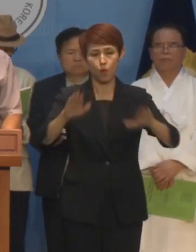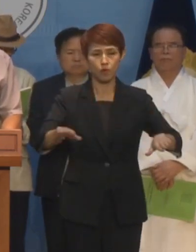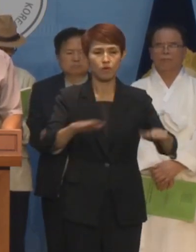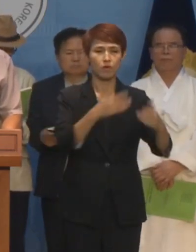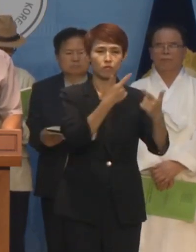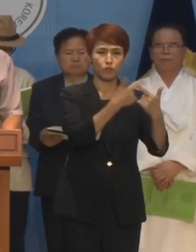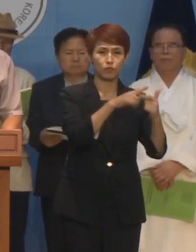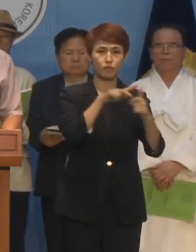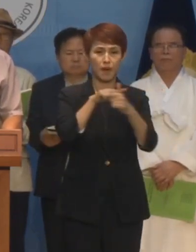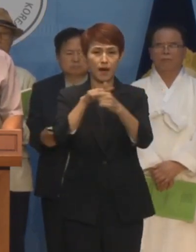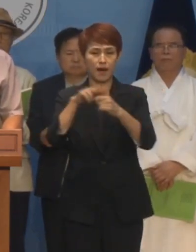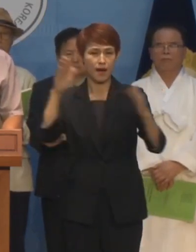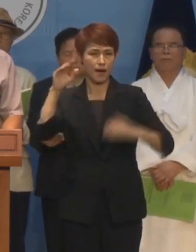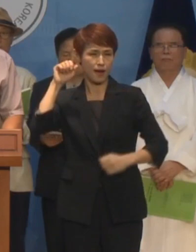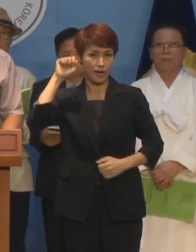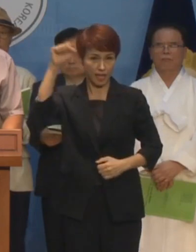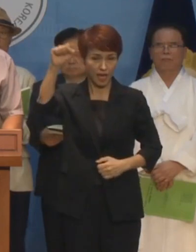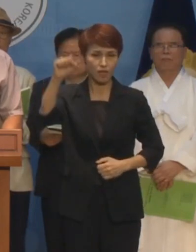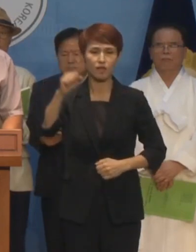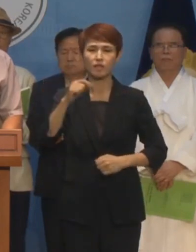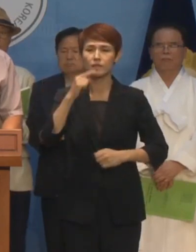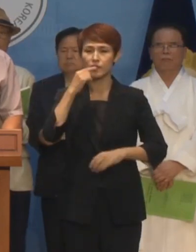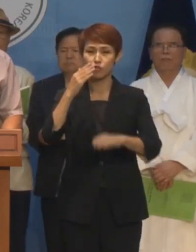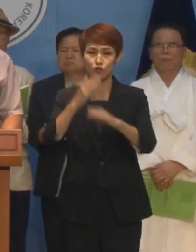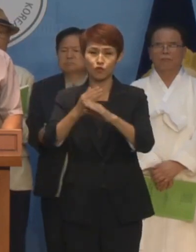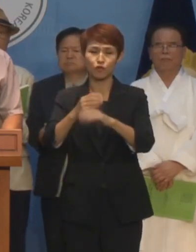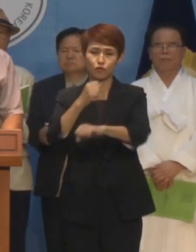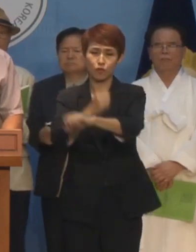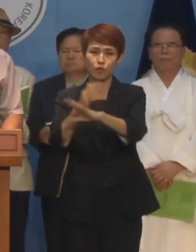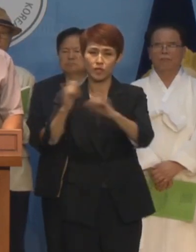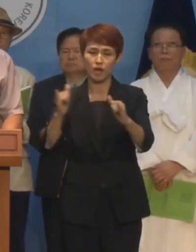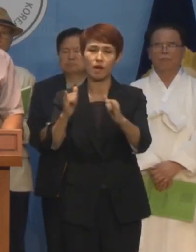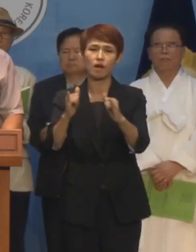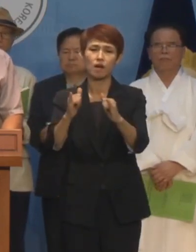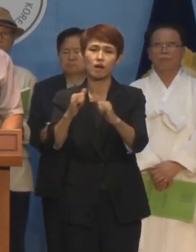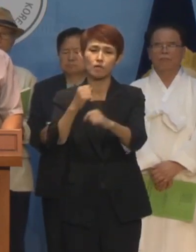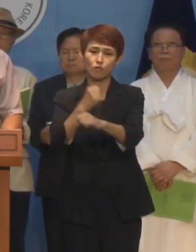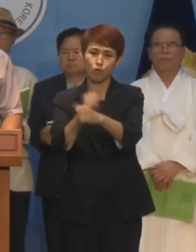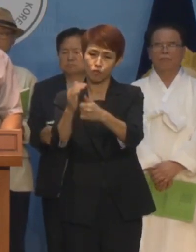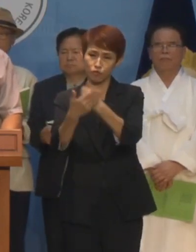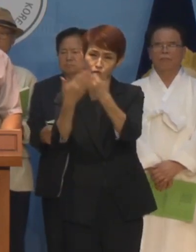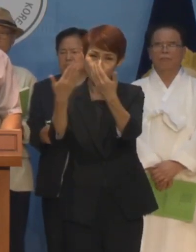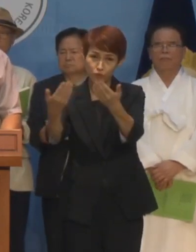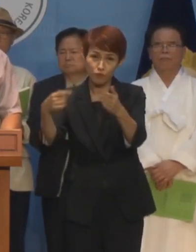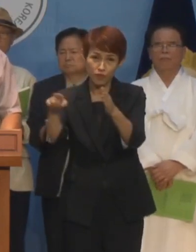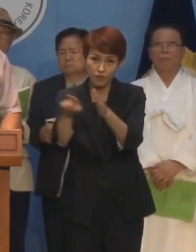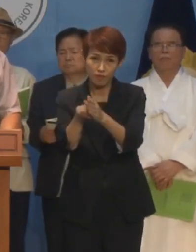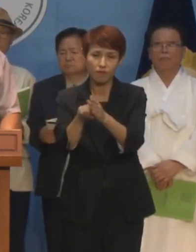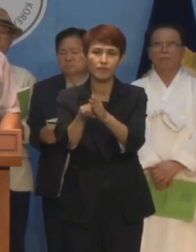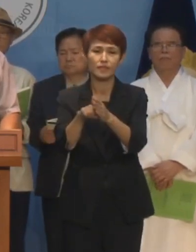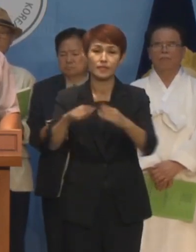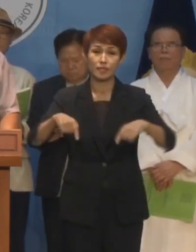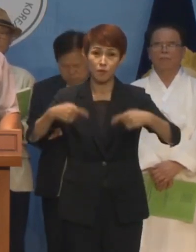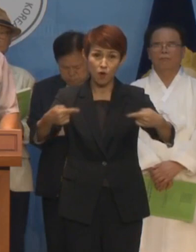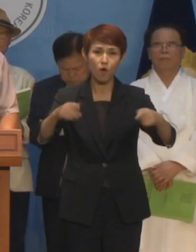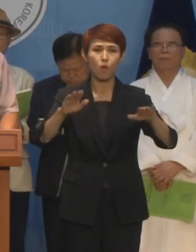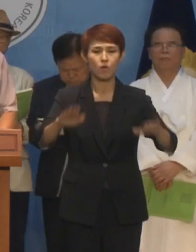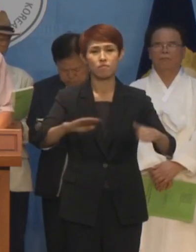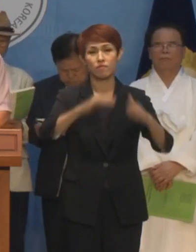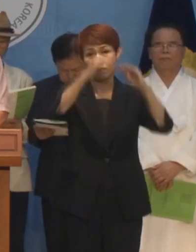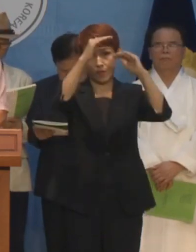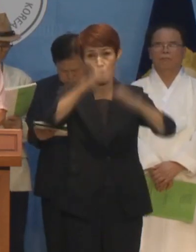부망쟁과 민주유공자 예우를 위한 토론회에 참가한 우리는 동지들의 뜻을 모아 다음을